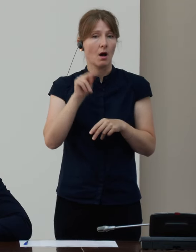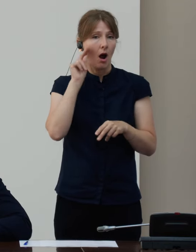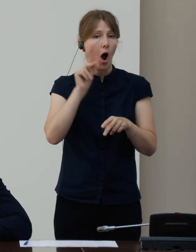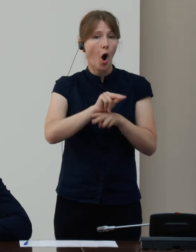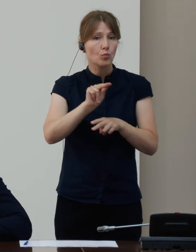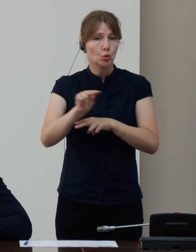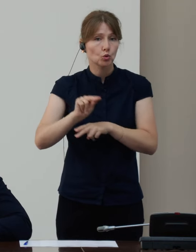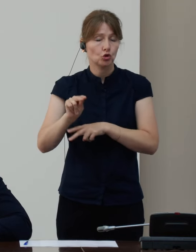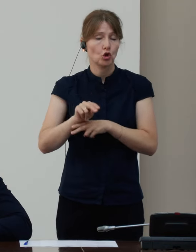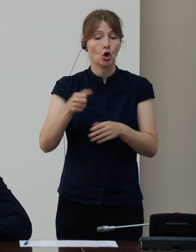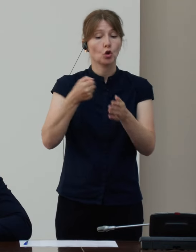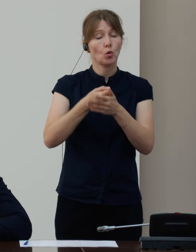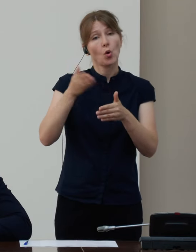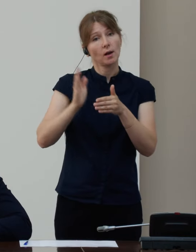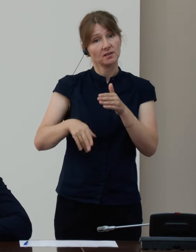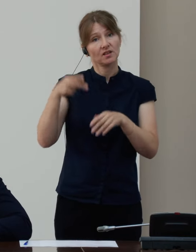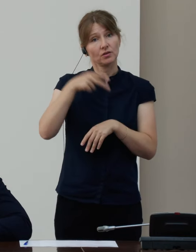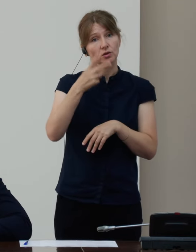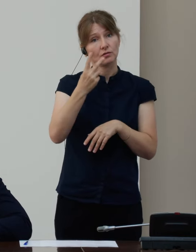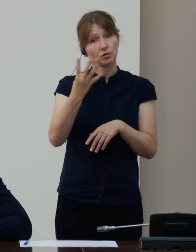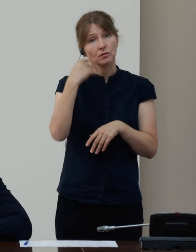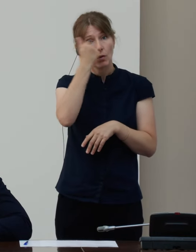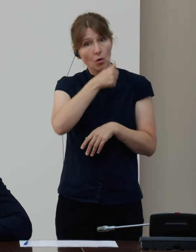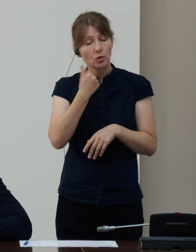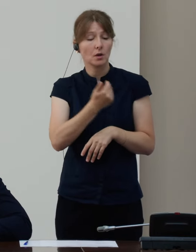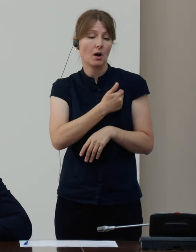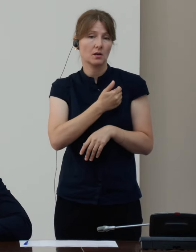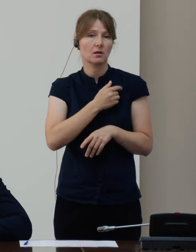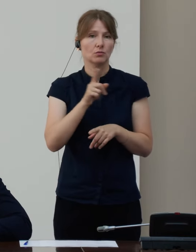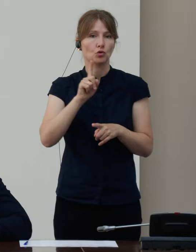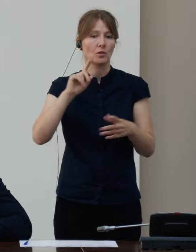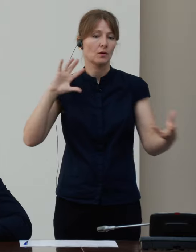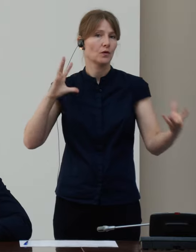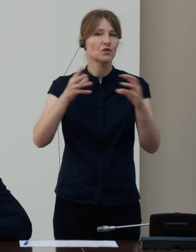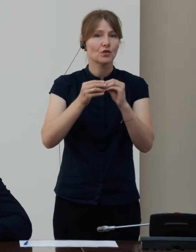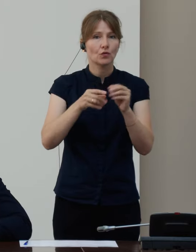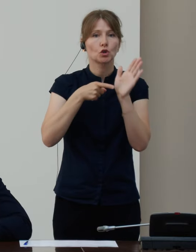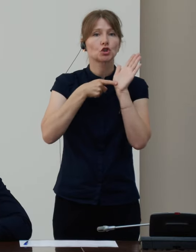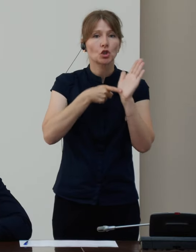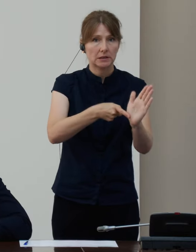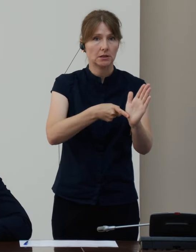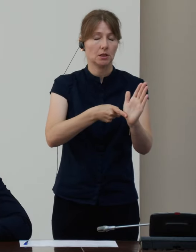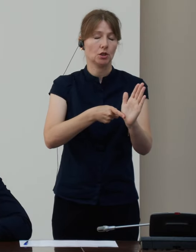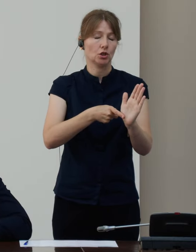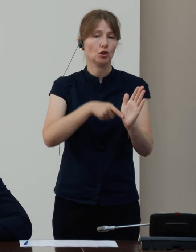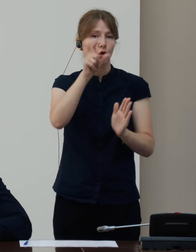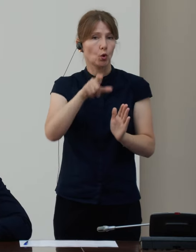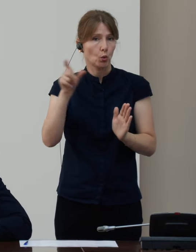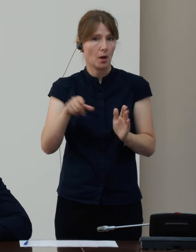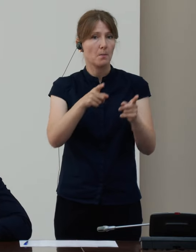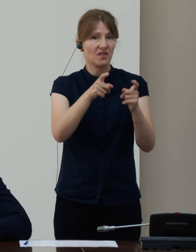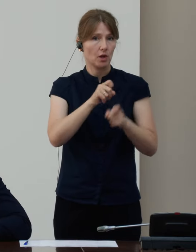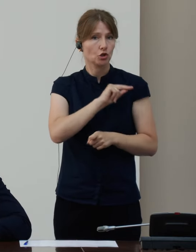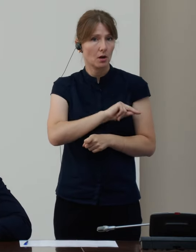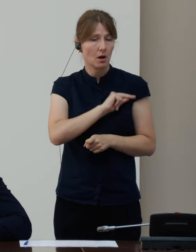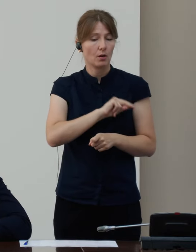anului 2024 ne propunem să ajungem la 6.000 de colegi și colege și vreau să spun